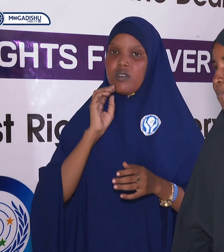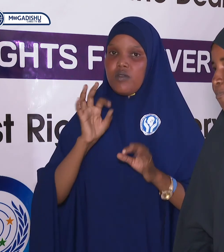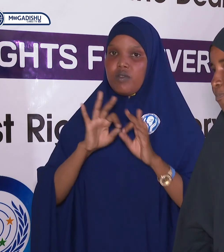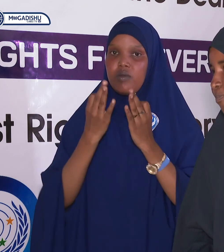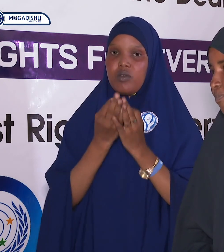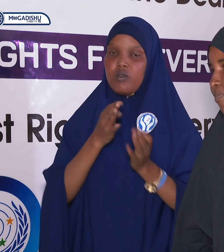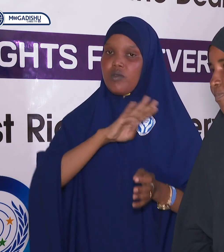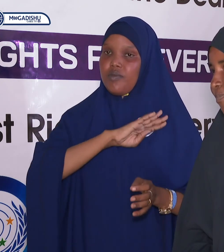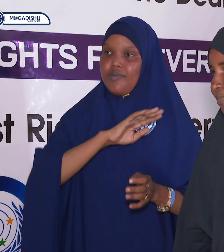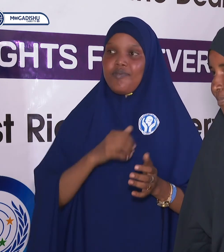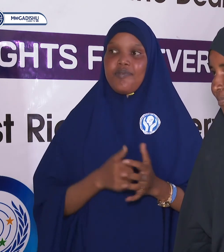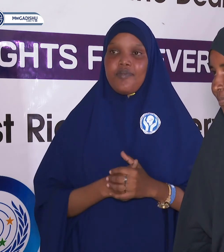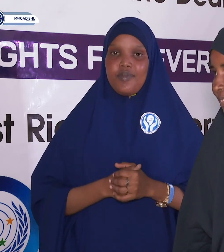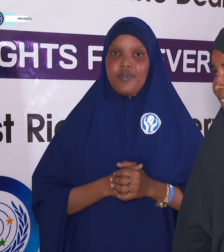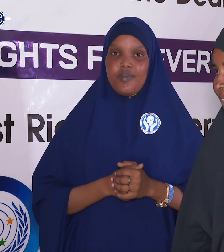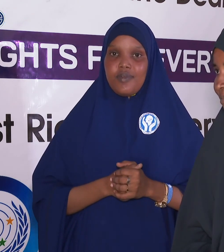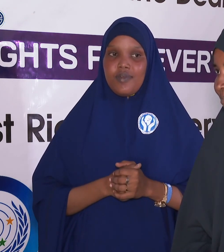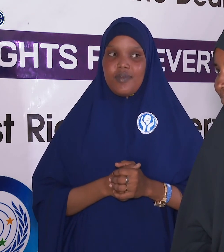filnaado